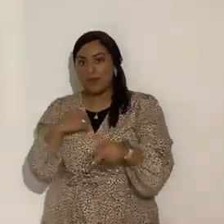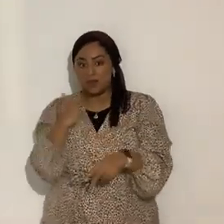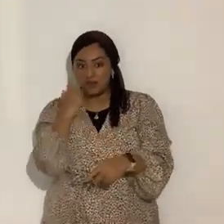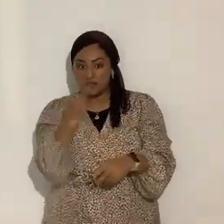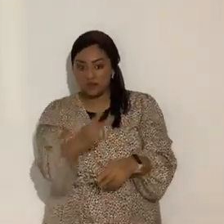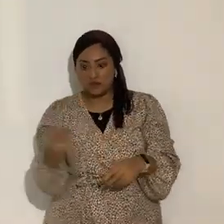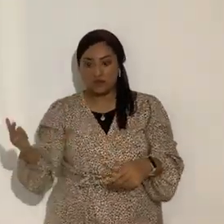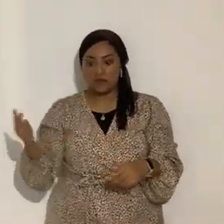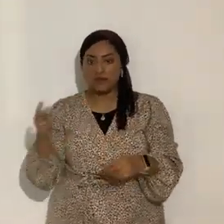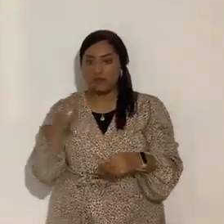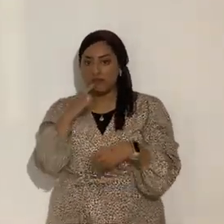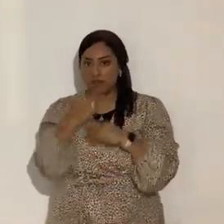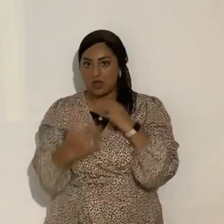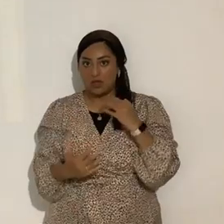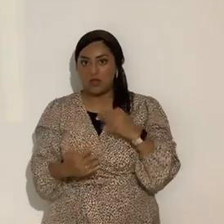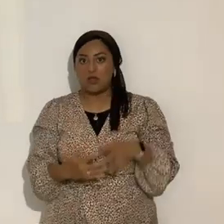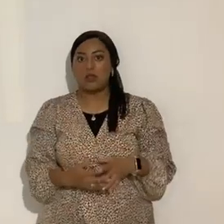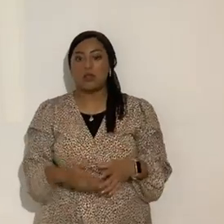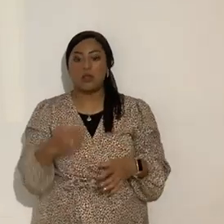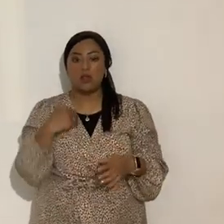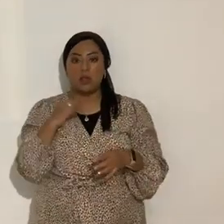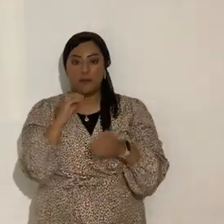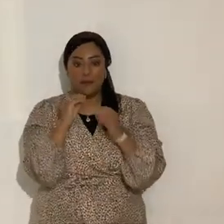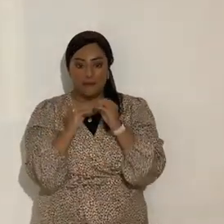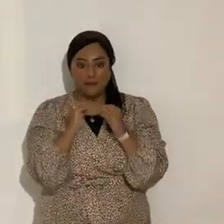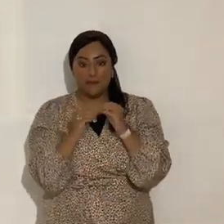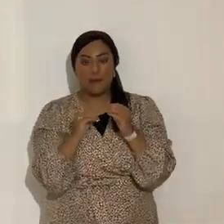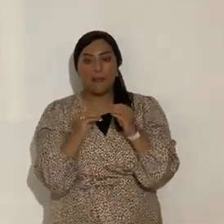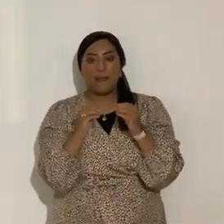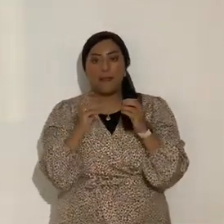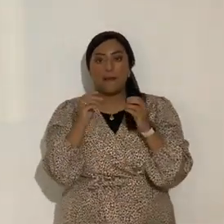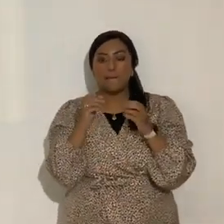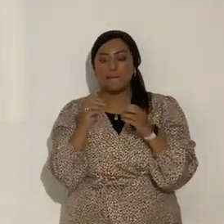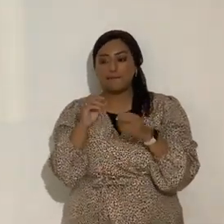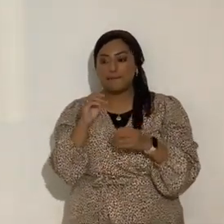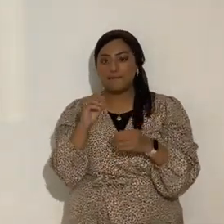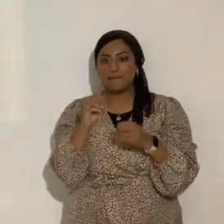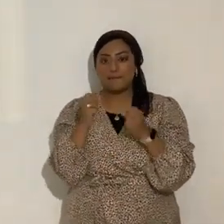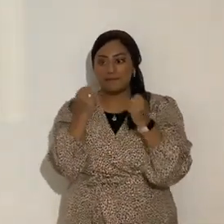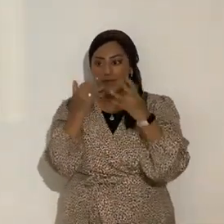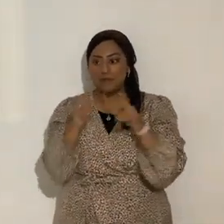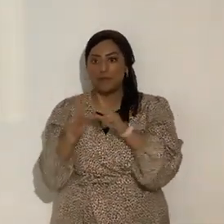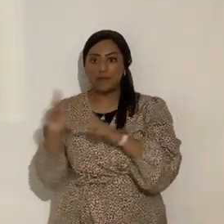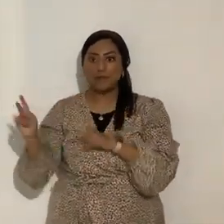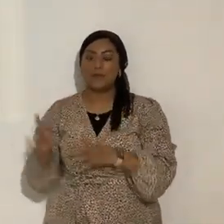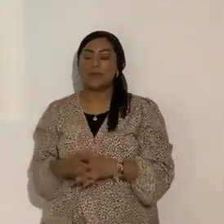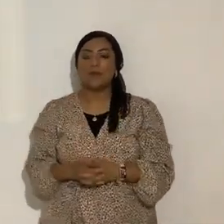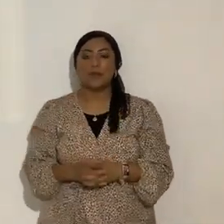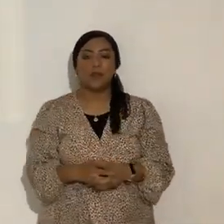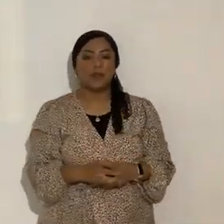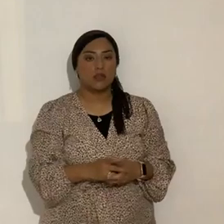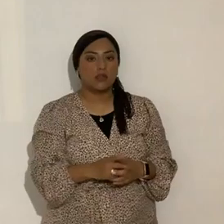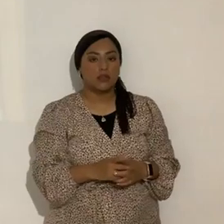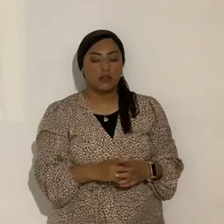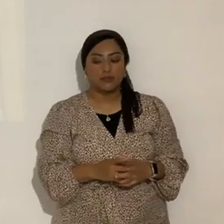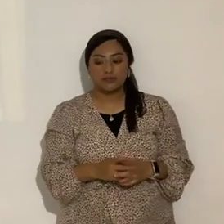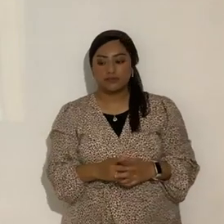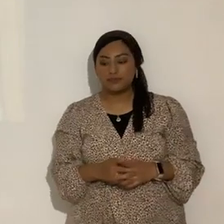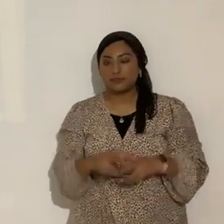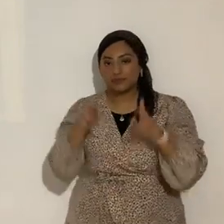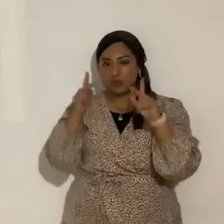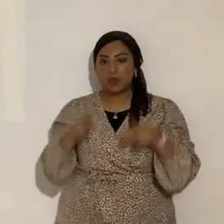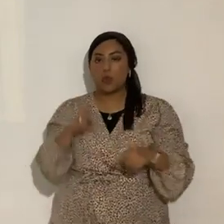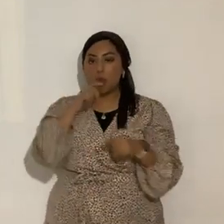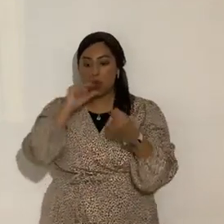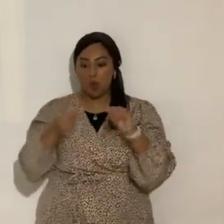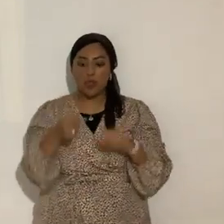eso. Tuve que curar las rodillas de varias personas y demás. Bueno, entonces el mártir, o sea, el que se hace